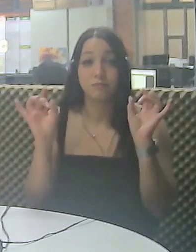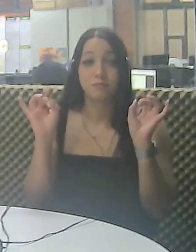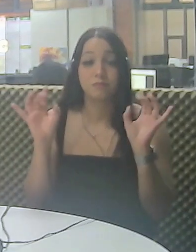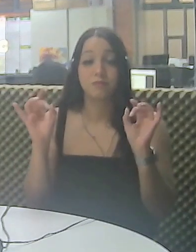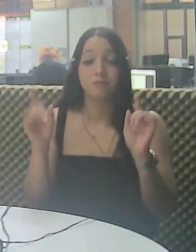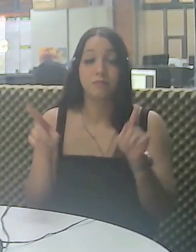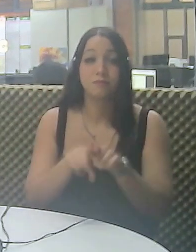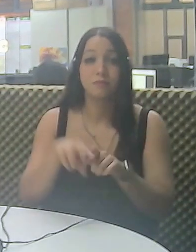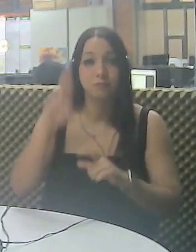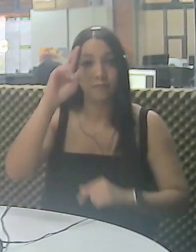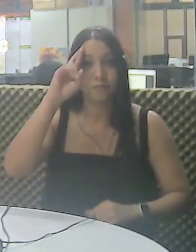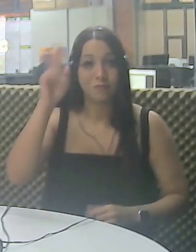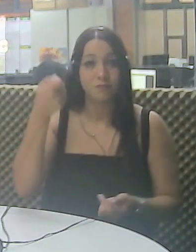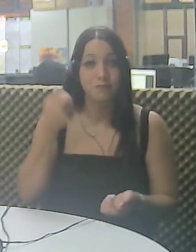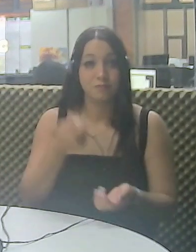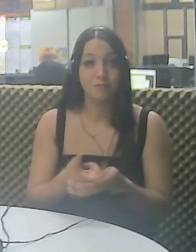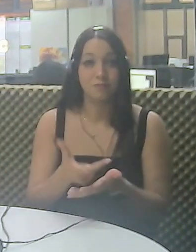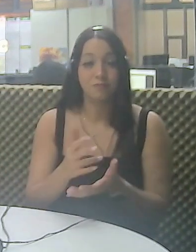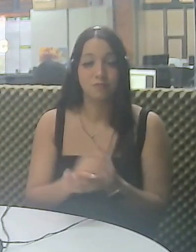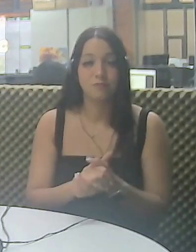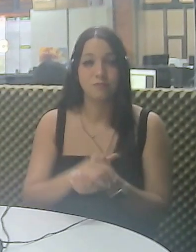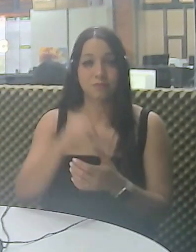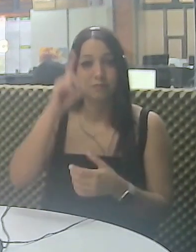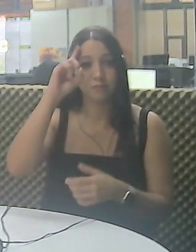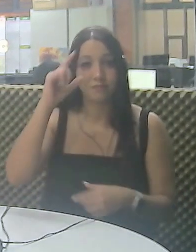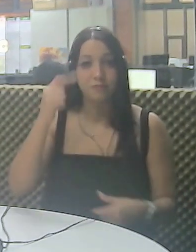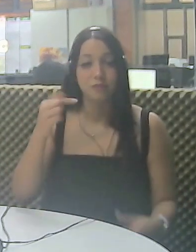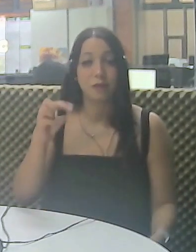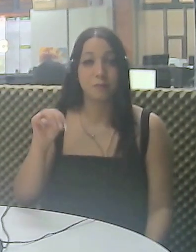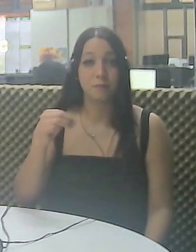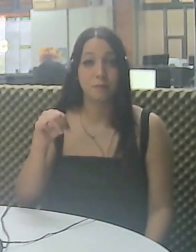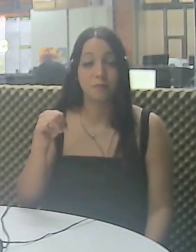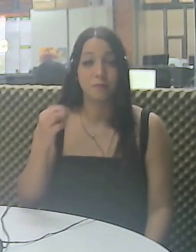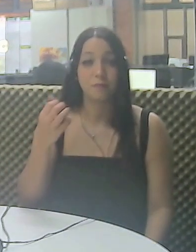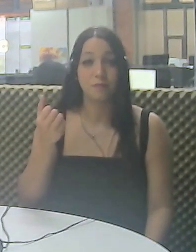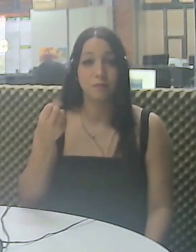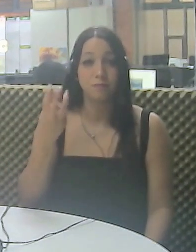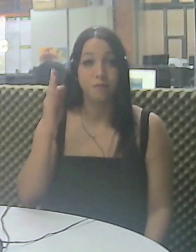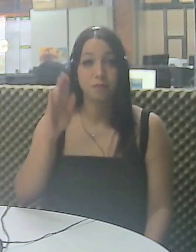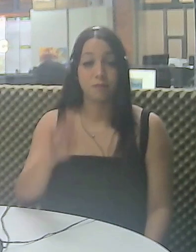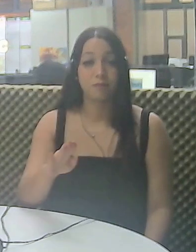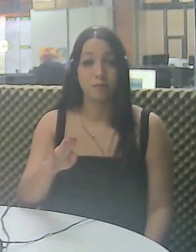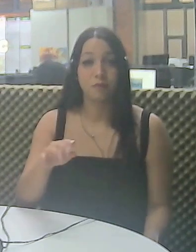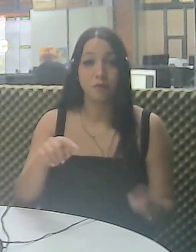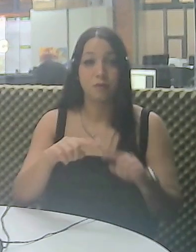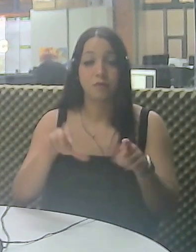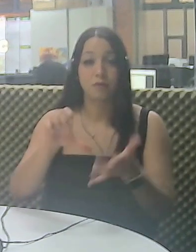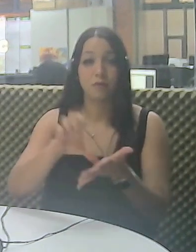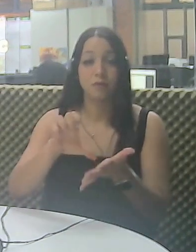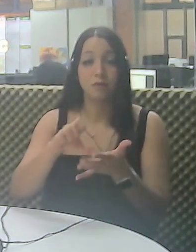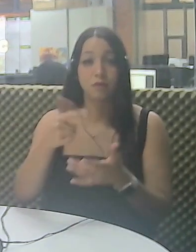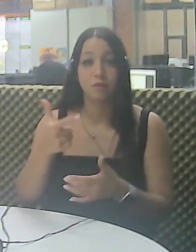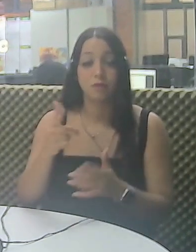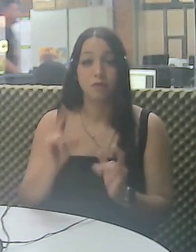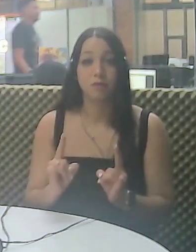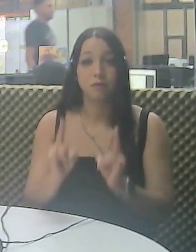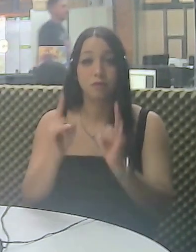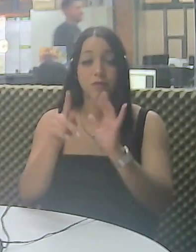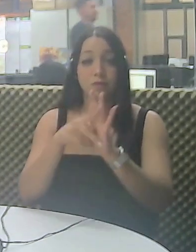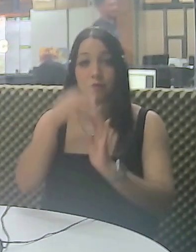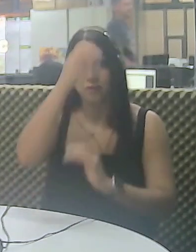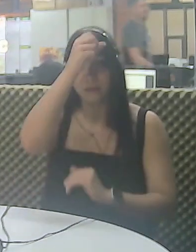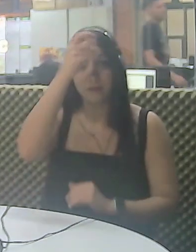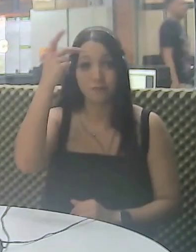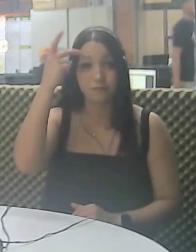Especial na Diretoria de Compras. No dia 7 de março, à 1 da tarde, no bloco 2 do terceiro pavimento do Centro